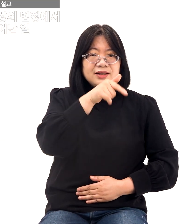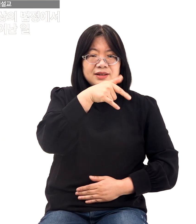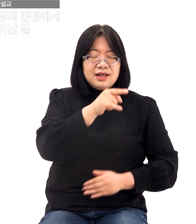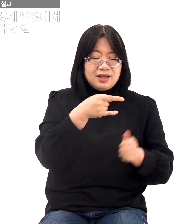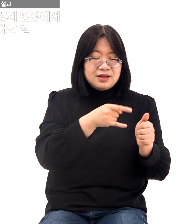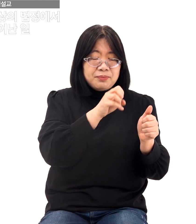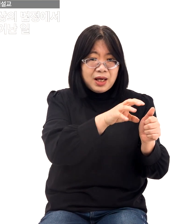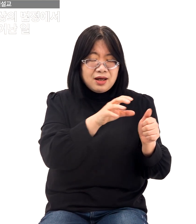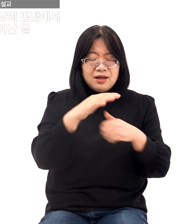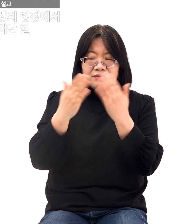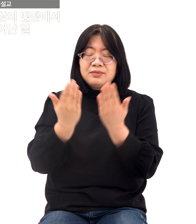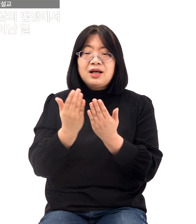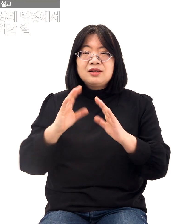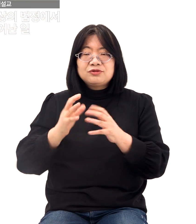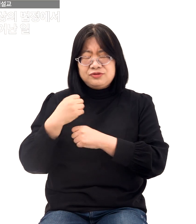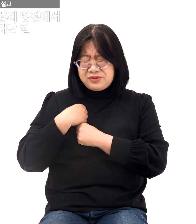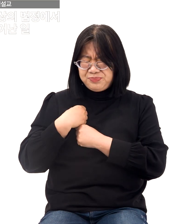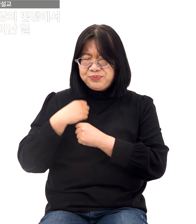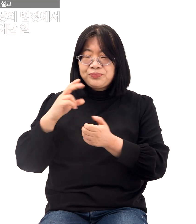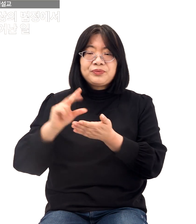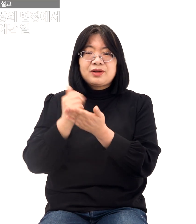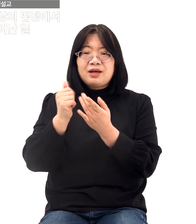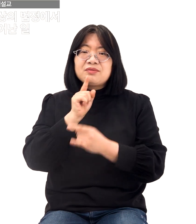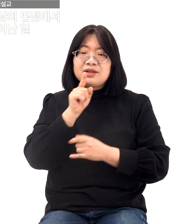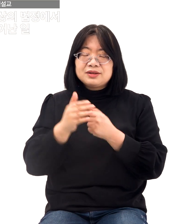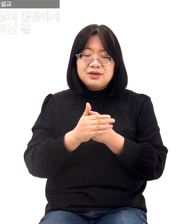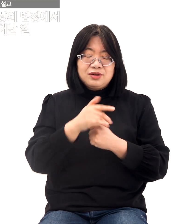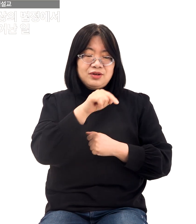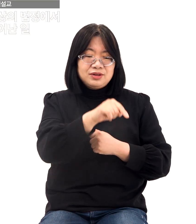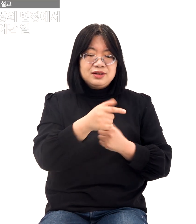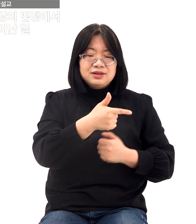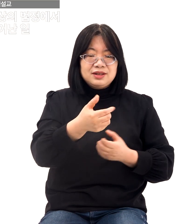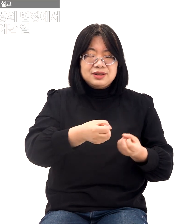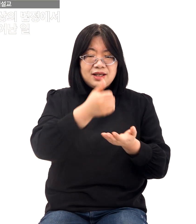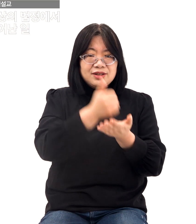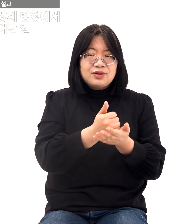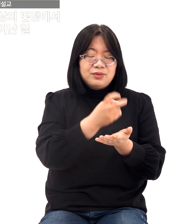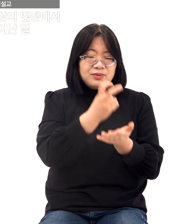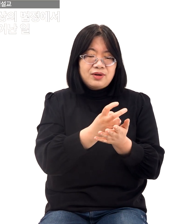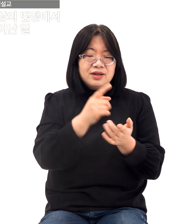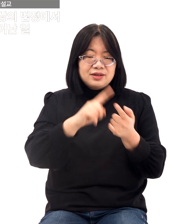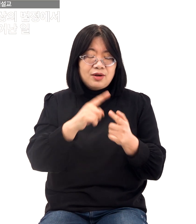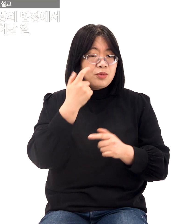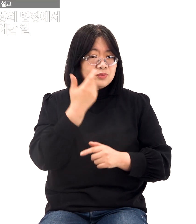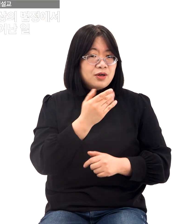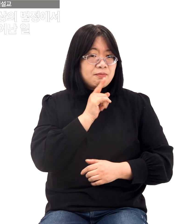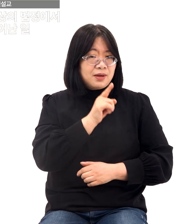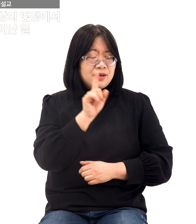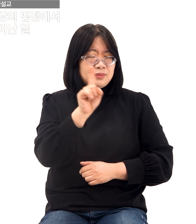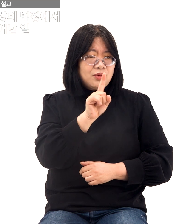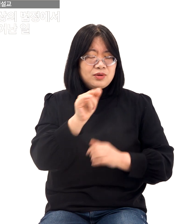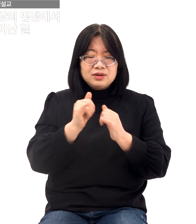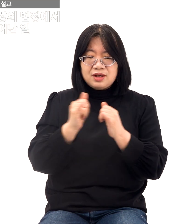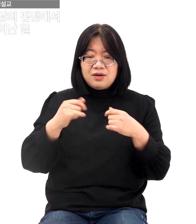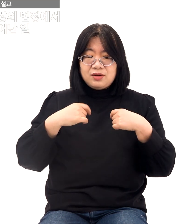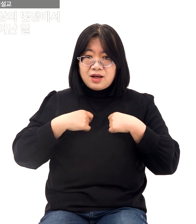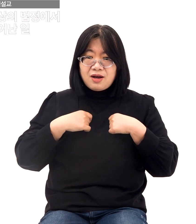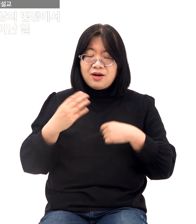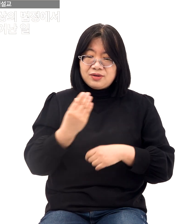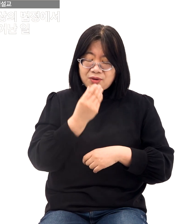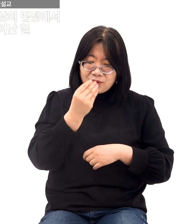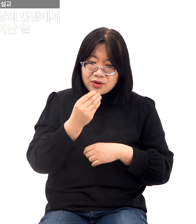여호와가 말하노니 너는 제사장에게 율법에 대하여 물어 이르기를, 사람이 옷자락에 거룩한